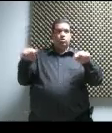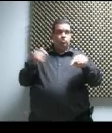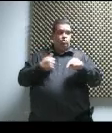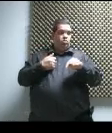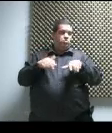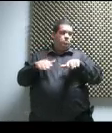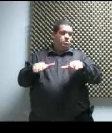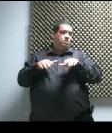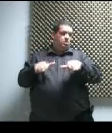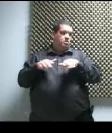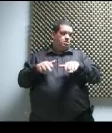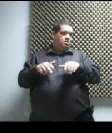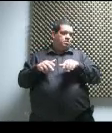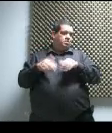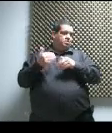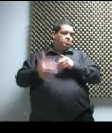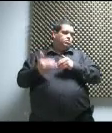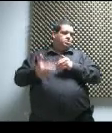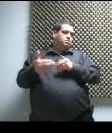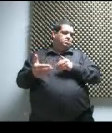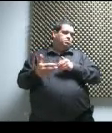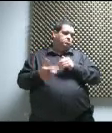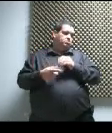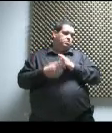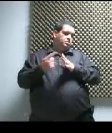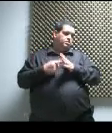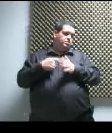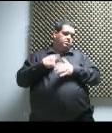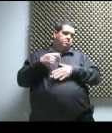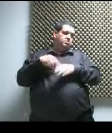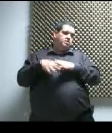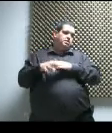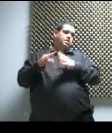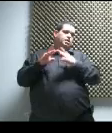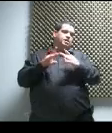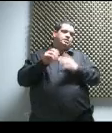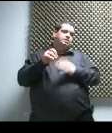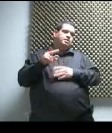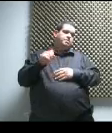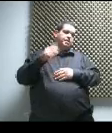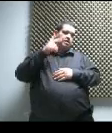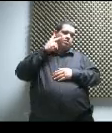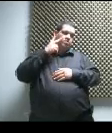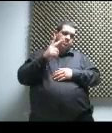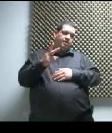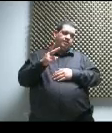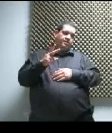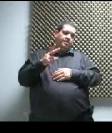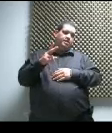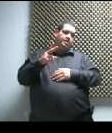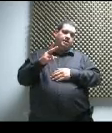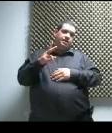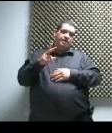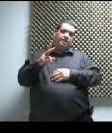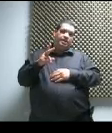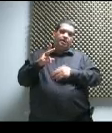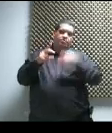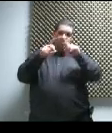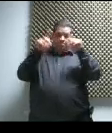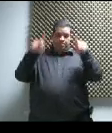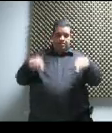moviendo consistentemente. Porque a veces yo, mire, usted puede entrar a la red sísmica y usted ve en esa, hay una